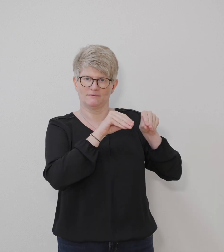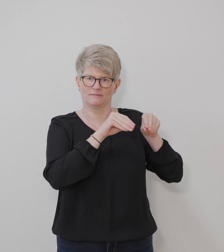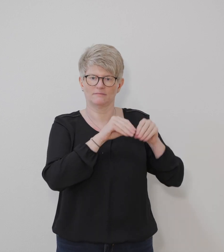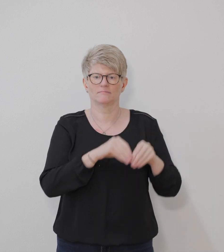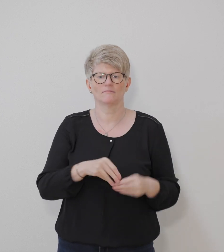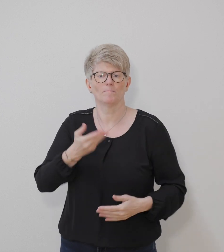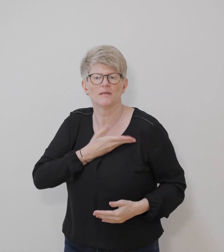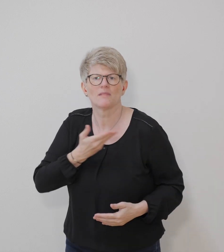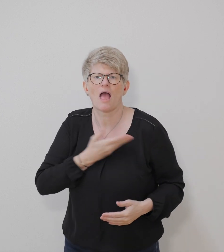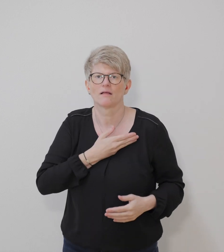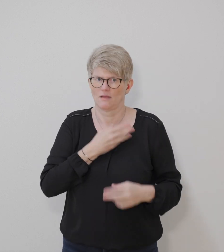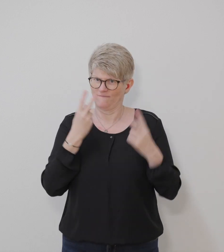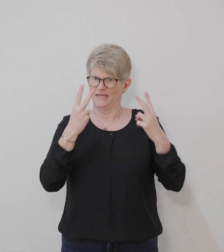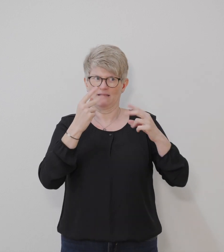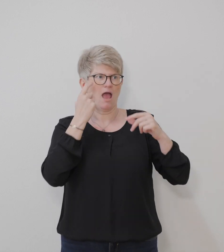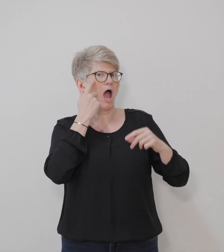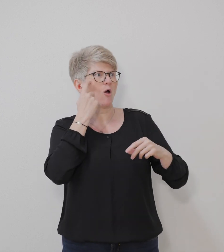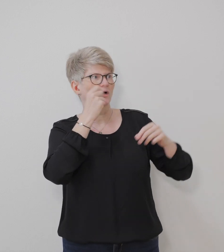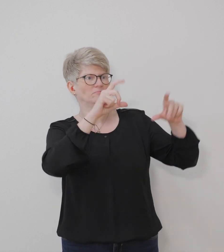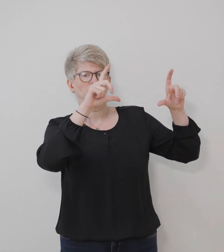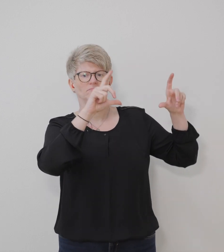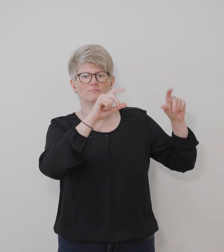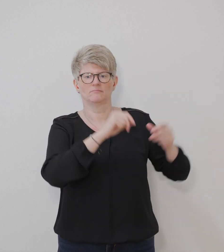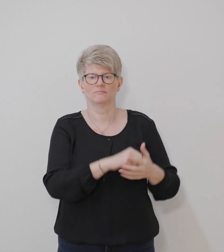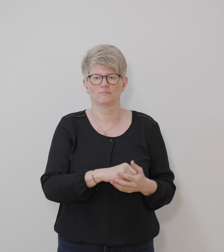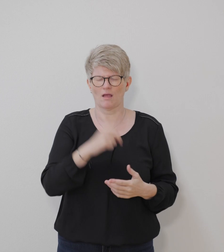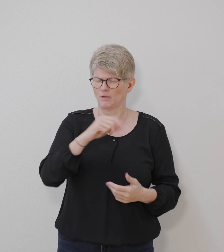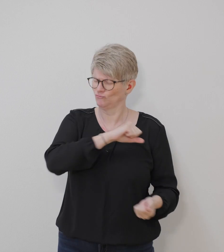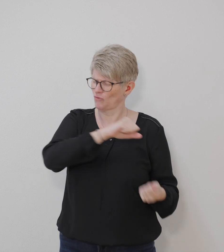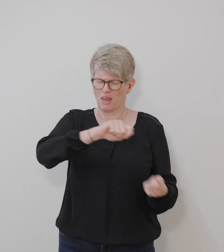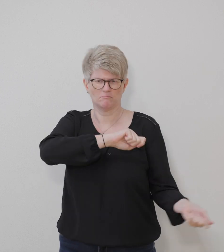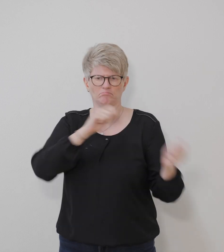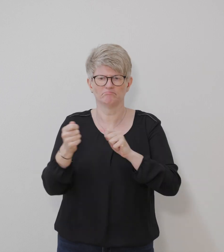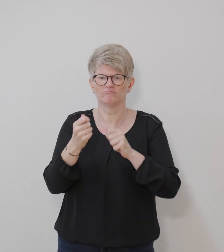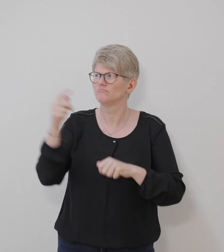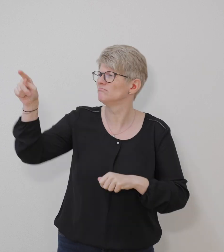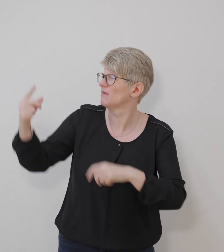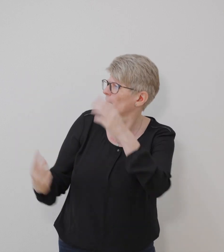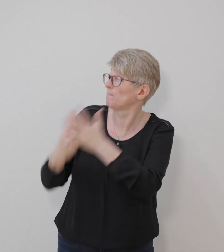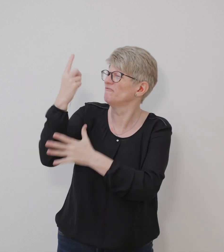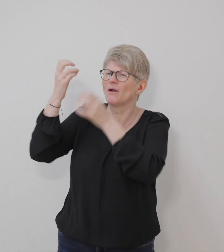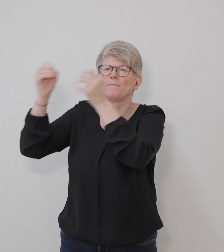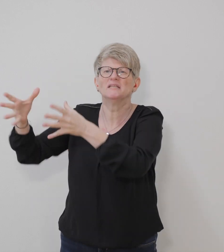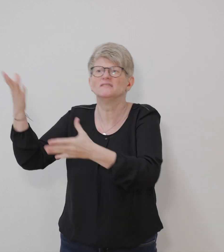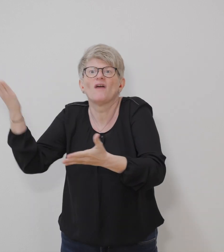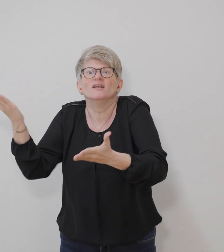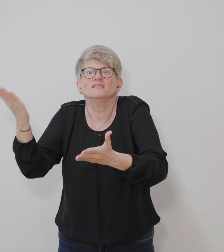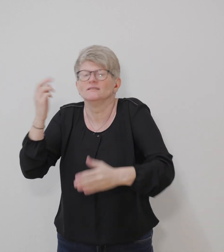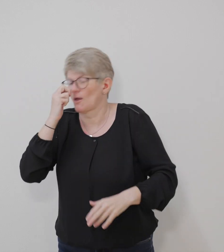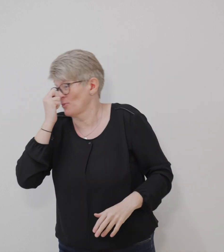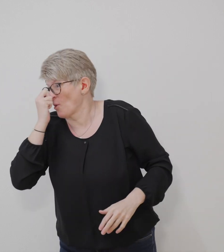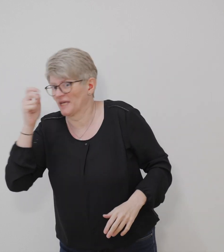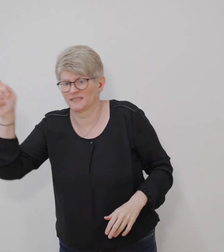wichtige Tugenden, aber sie können auch umschlagen in Sensationsgier. Unsere moderne Medienwelt